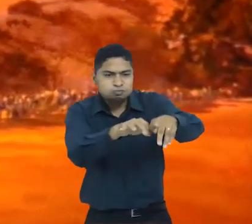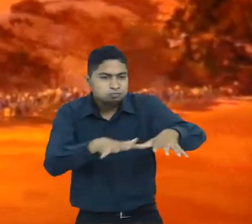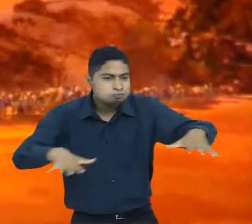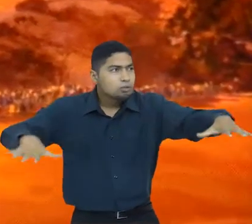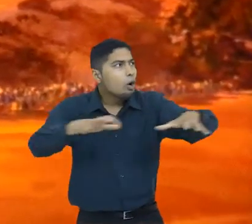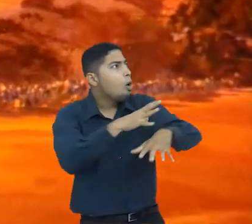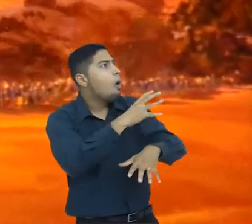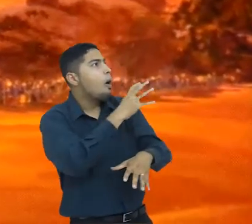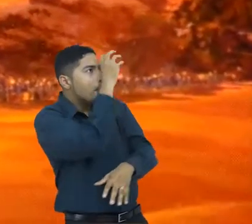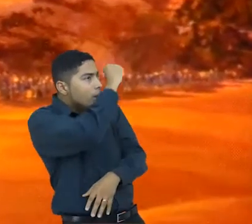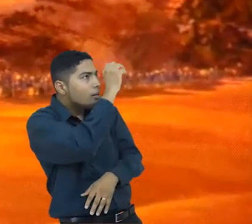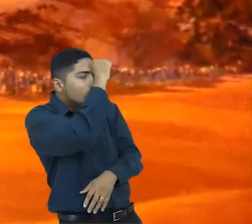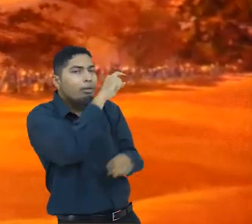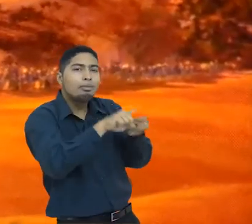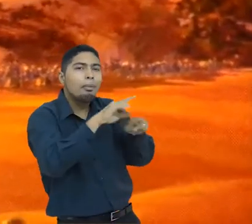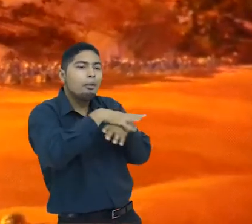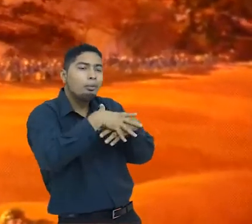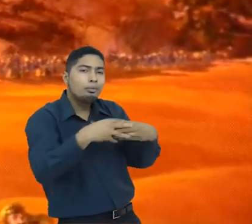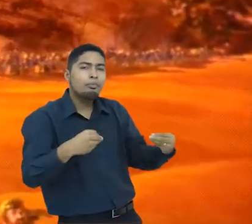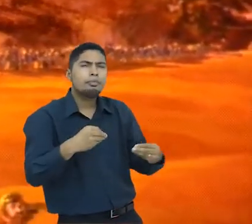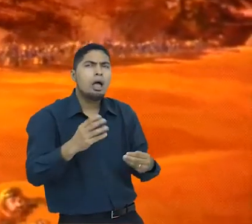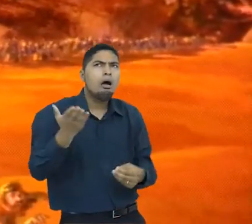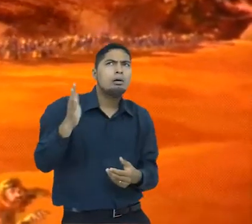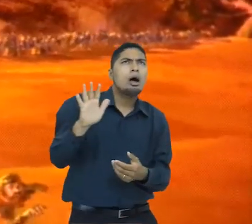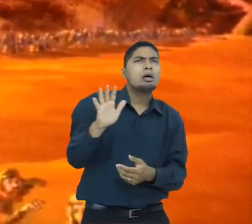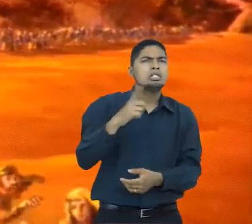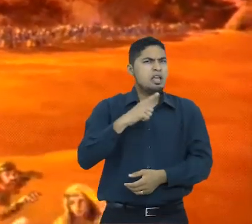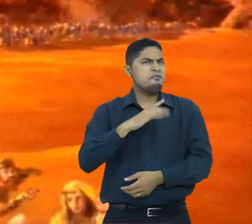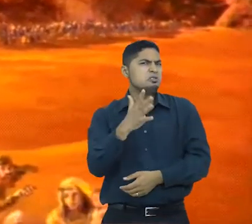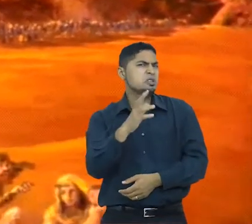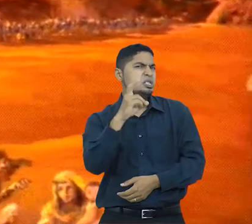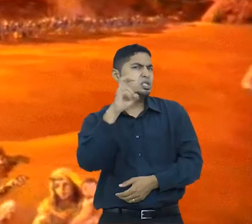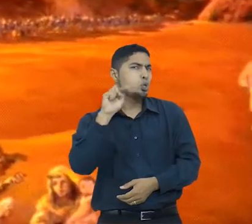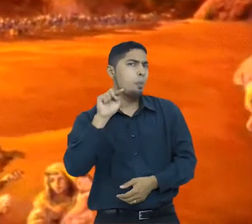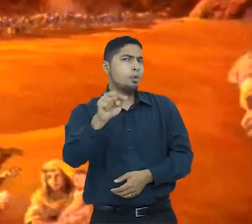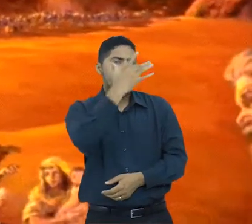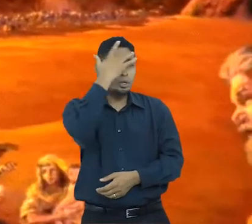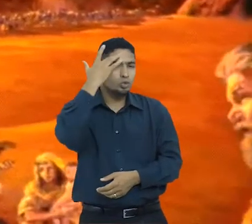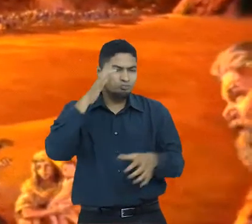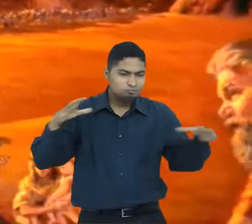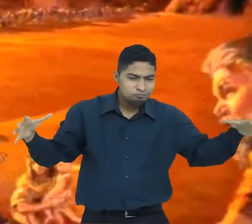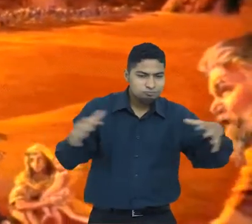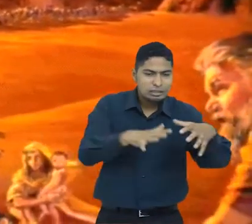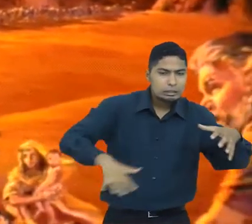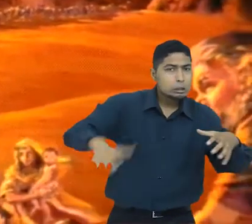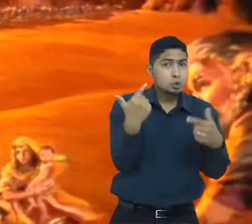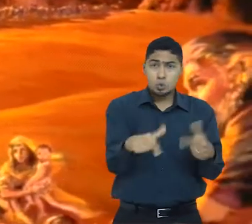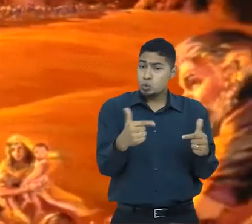curadas. Certa vez, 5.000 pessoas se reuniram e não tinham o que comer. Jesus pegou o lanche de um menino, pão e